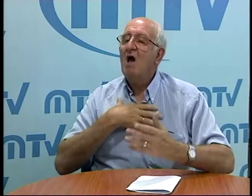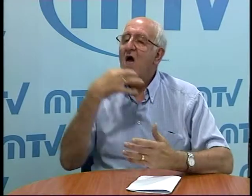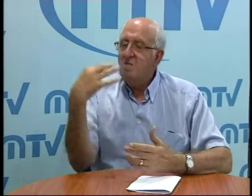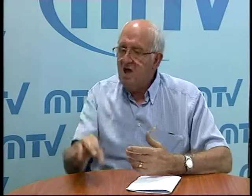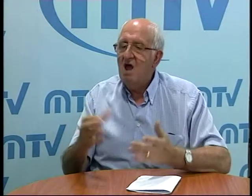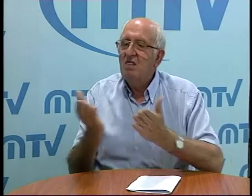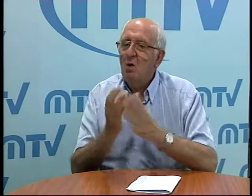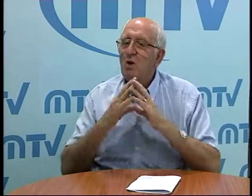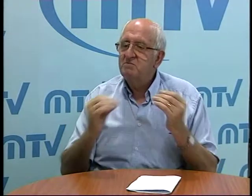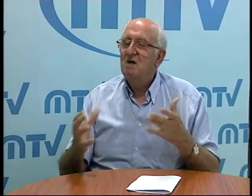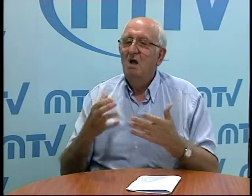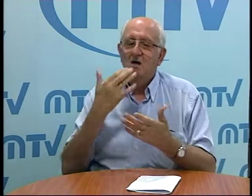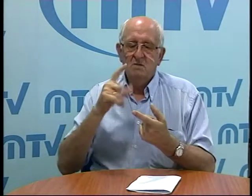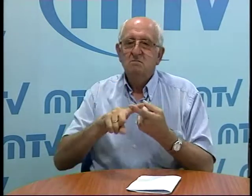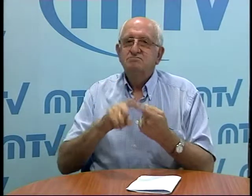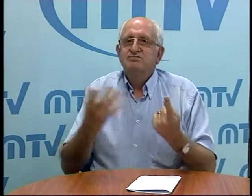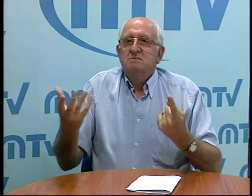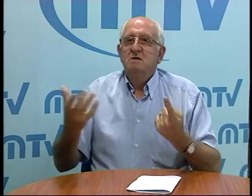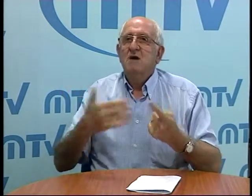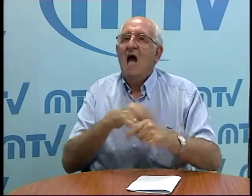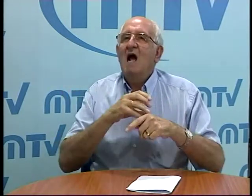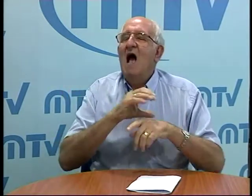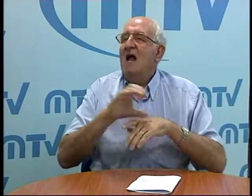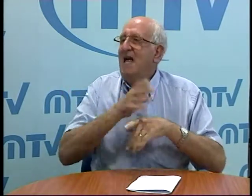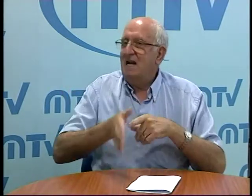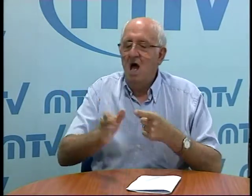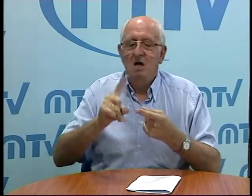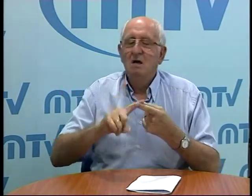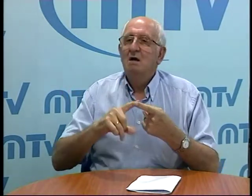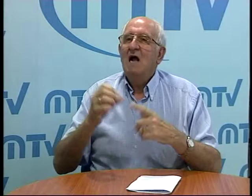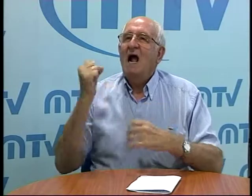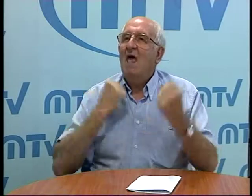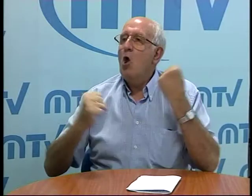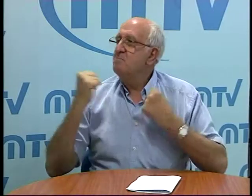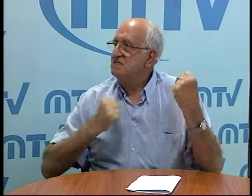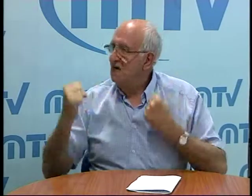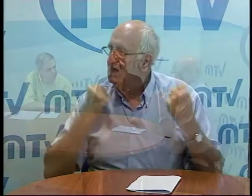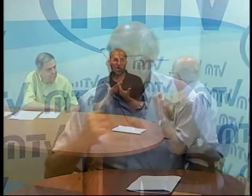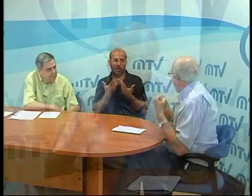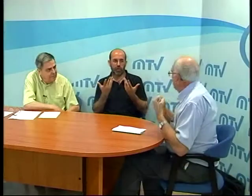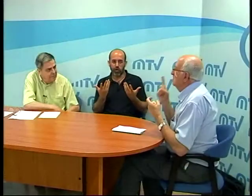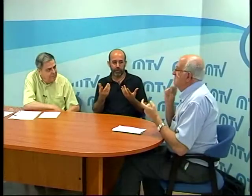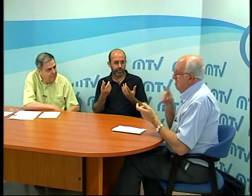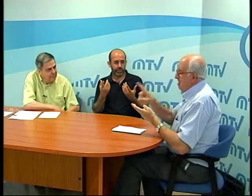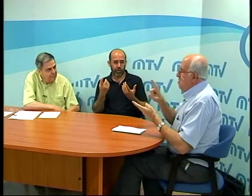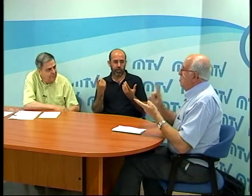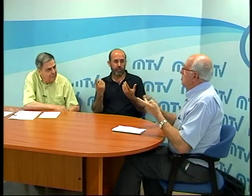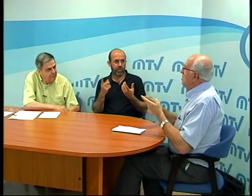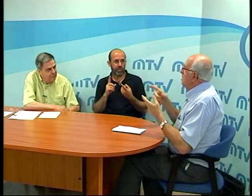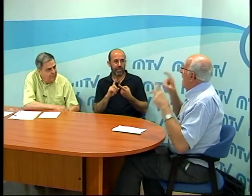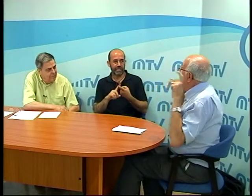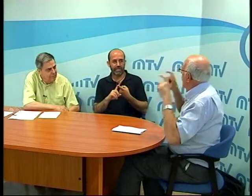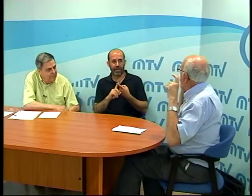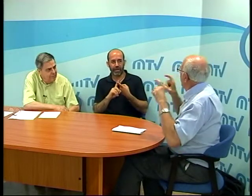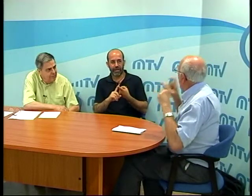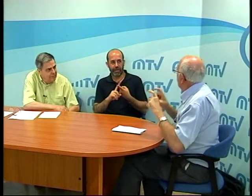yo soy testigo también de eso, de que se puede llegar a la universidad, se puede sacar cualquier carrera. Por ejemplo, conozco